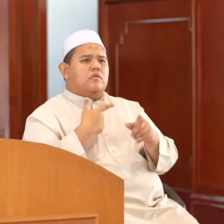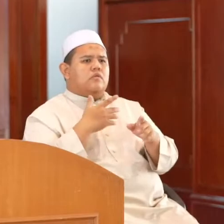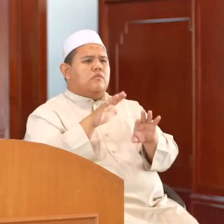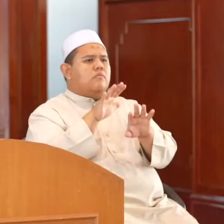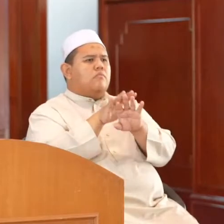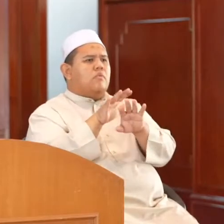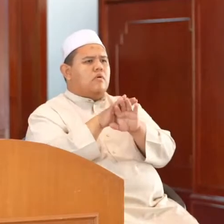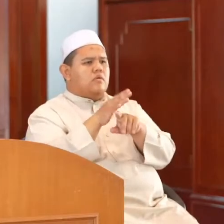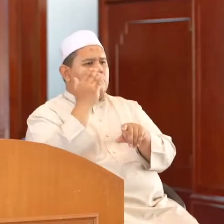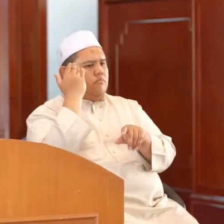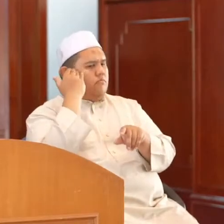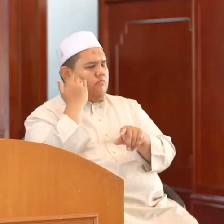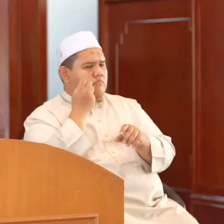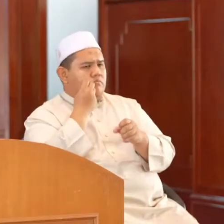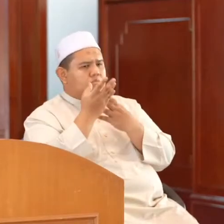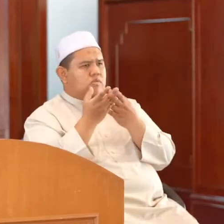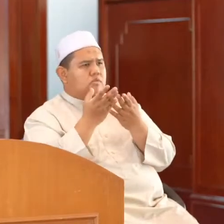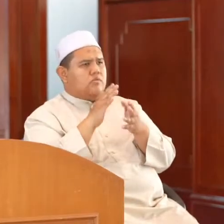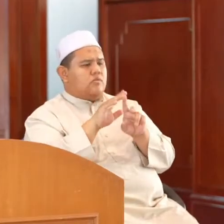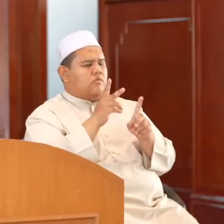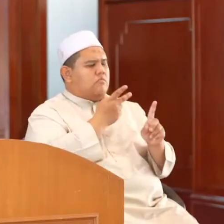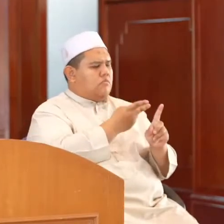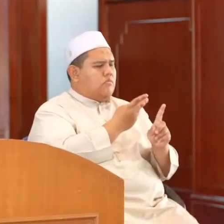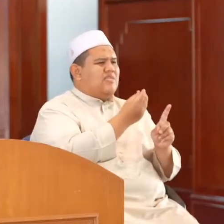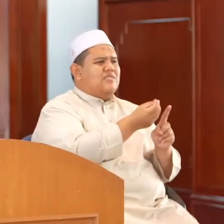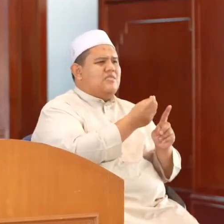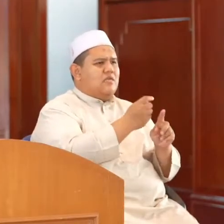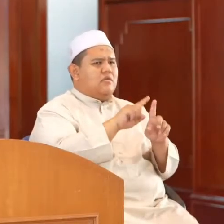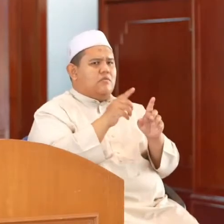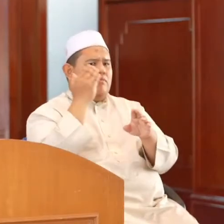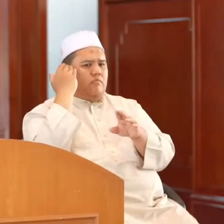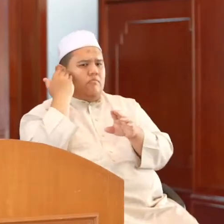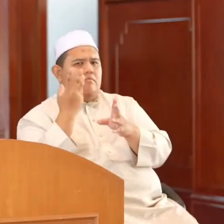tok hakim daripada nak jadi pendakwah.